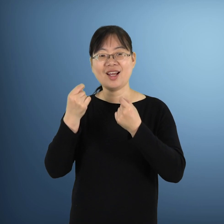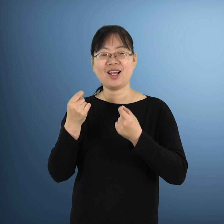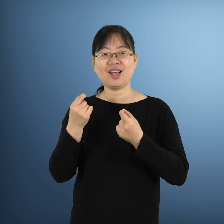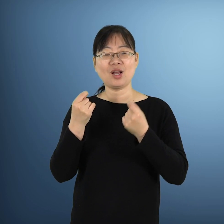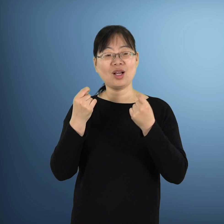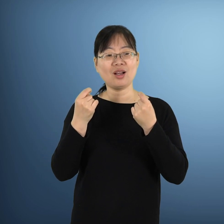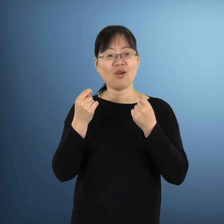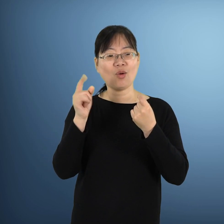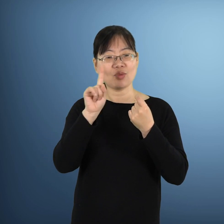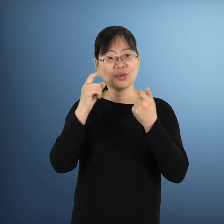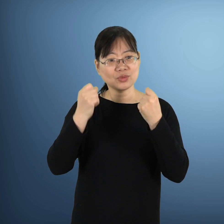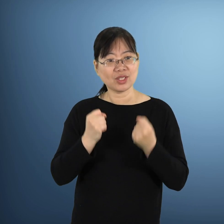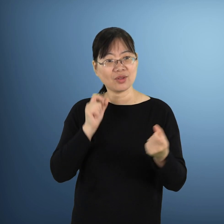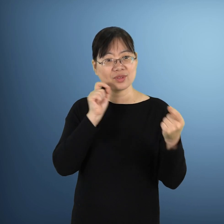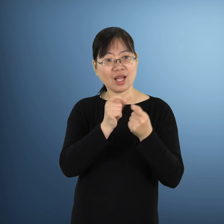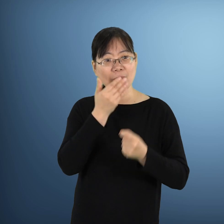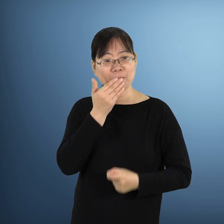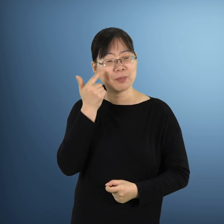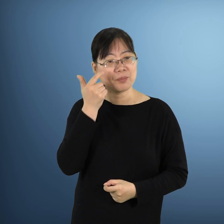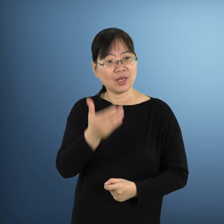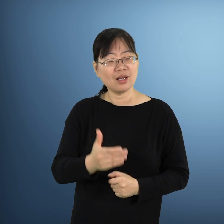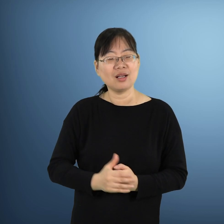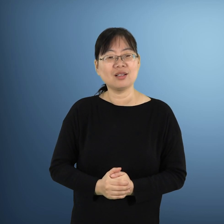어떤 존재들로 다가와야 될까요?